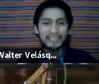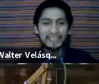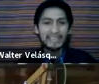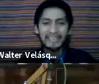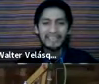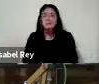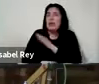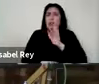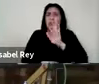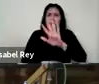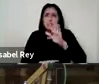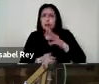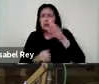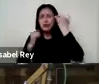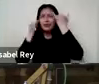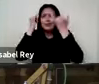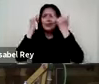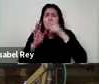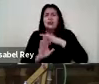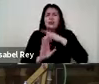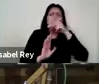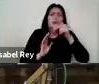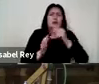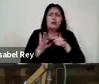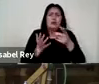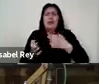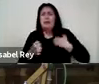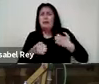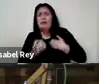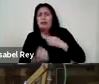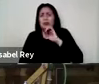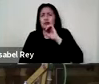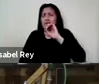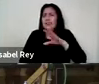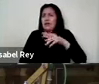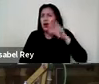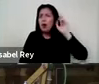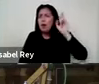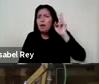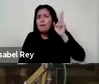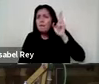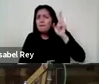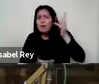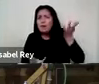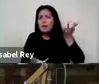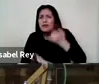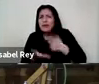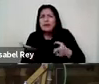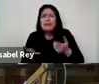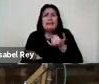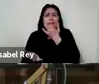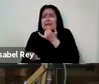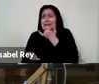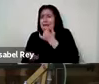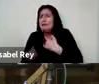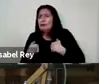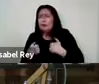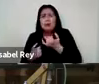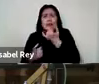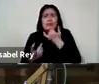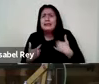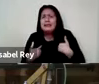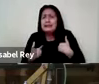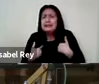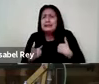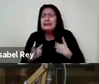proyectos, sus ideas, su emoción de decir, profe, ¿qué pasa si fallo? Si